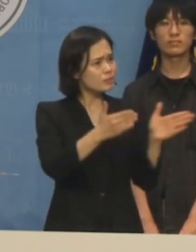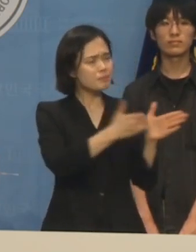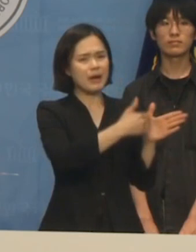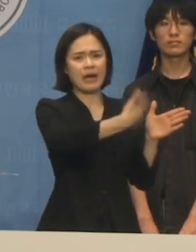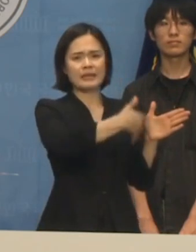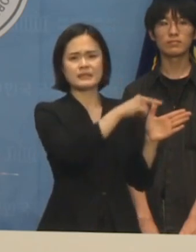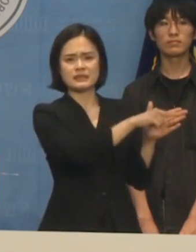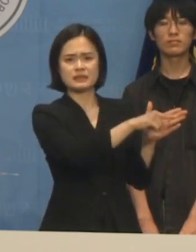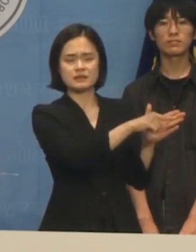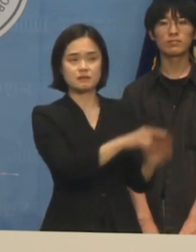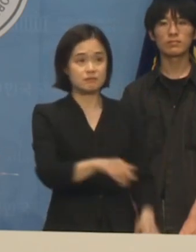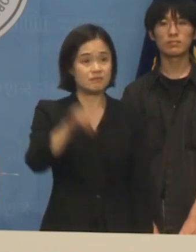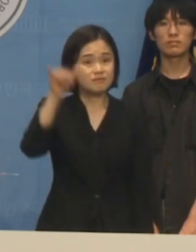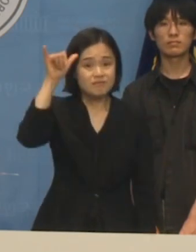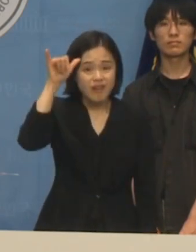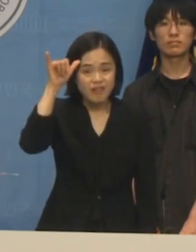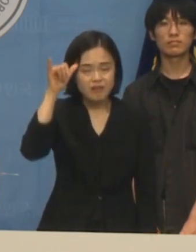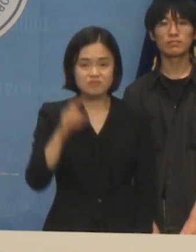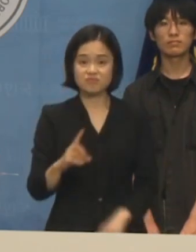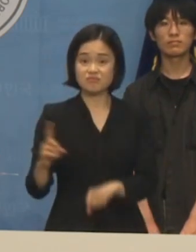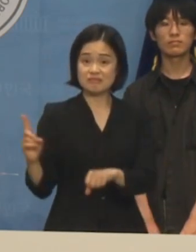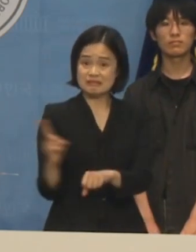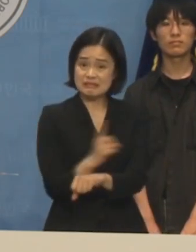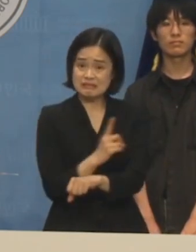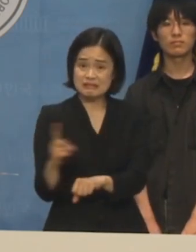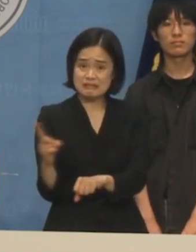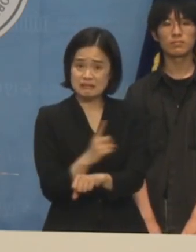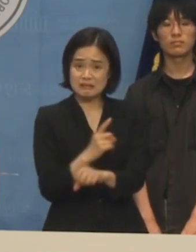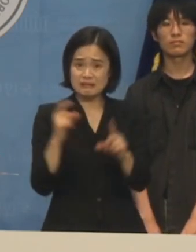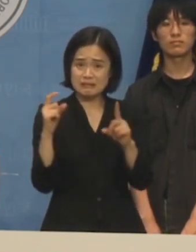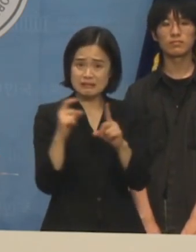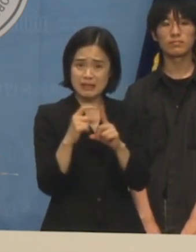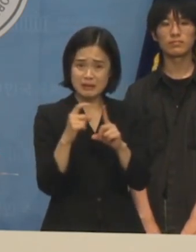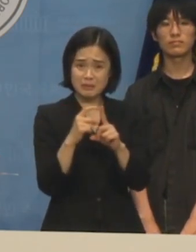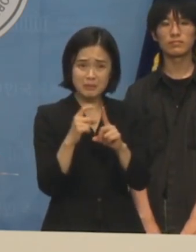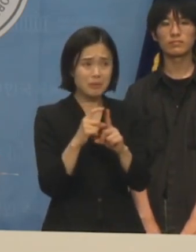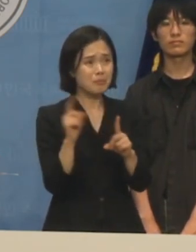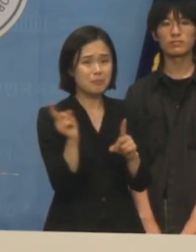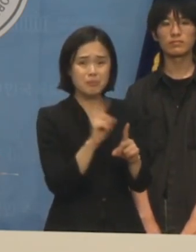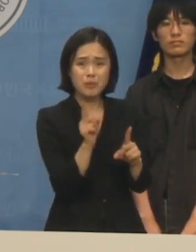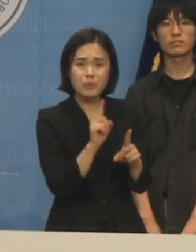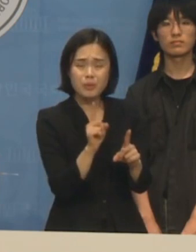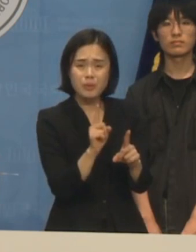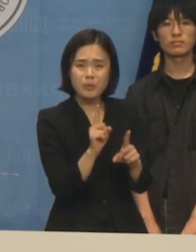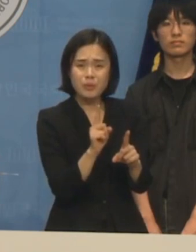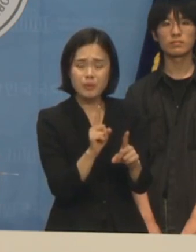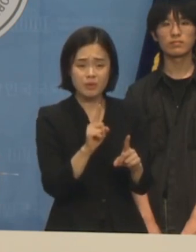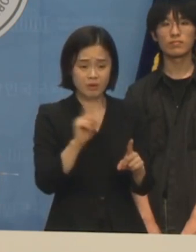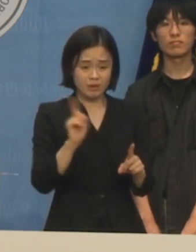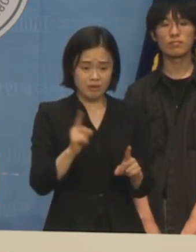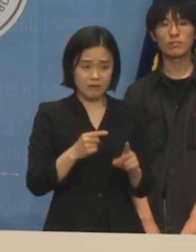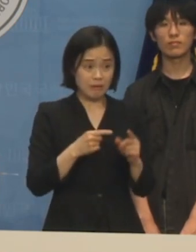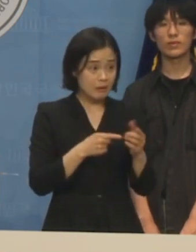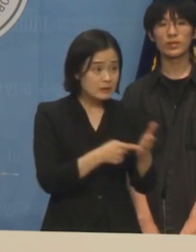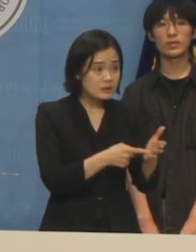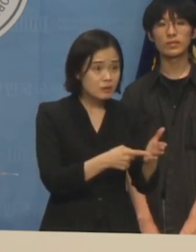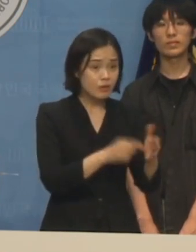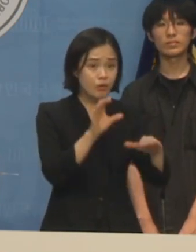다 허망합니다. 연수 신청을 위한 안내는 더욱 과관입니다. 수강 신청 하루 전날인